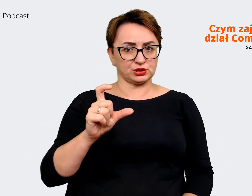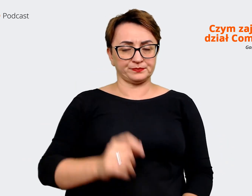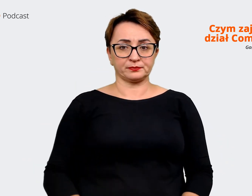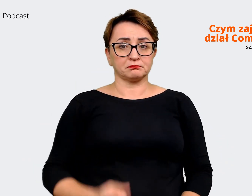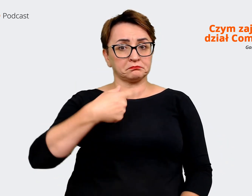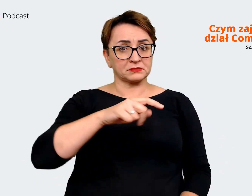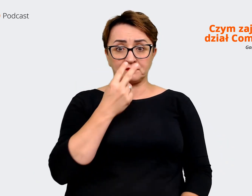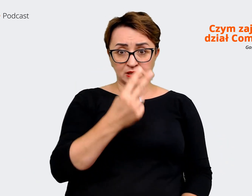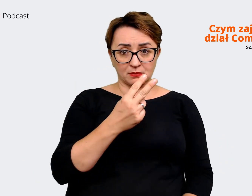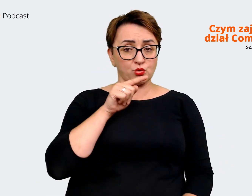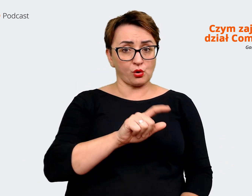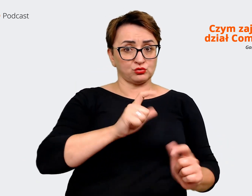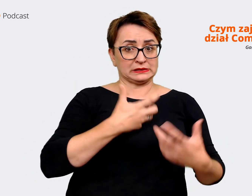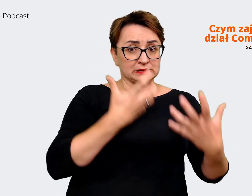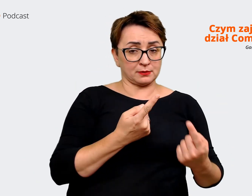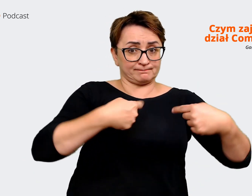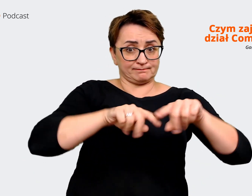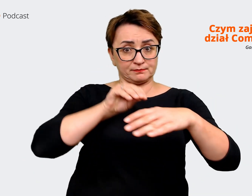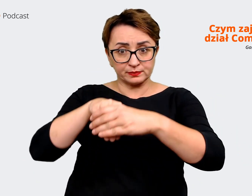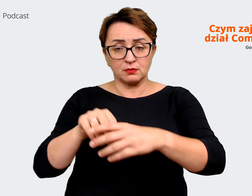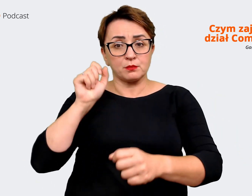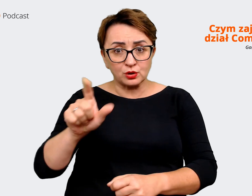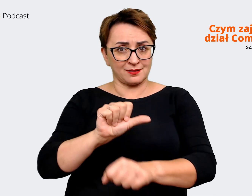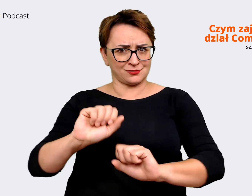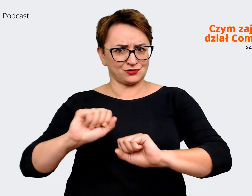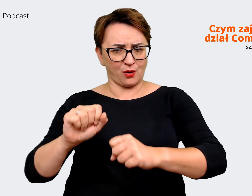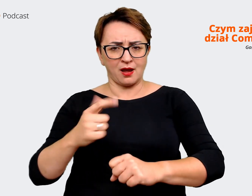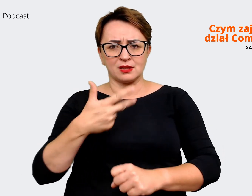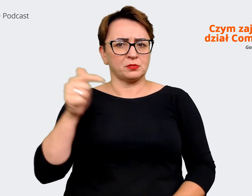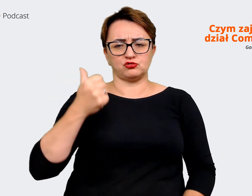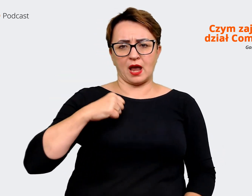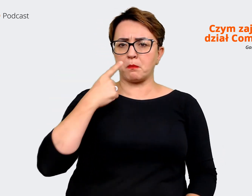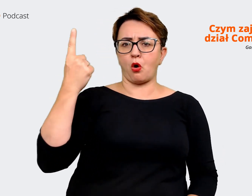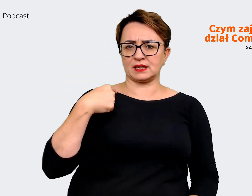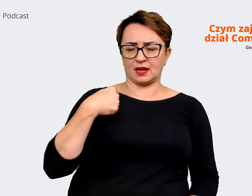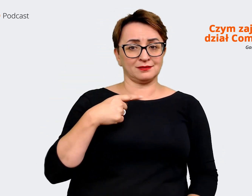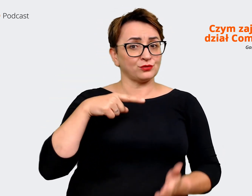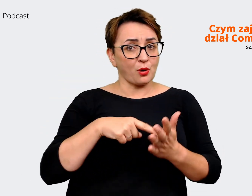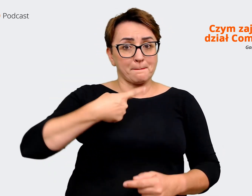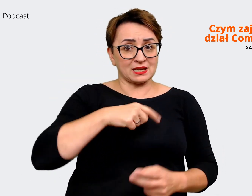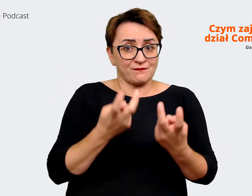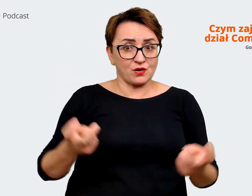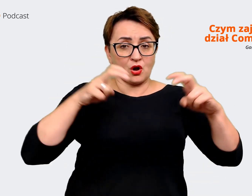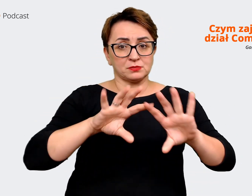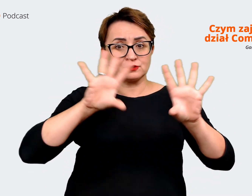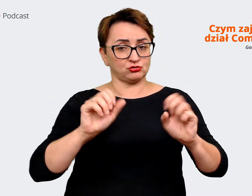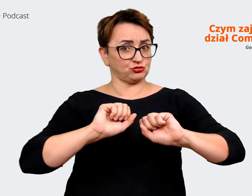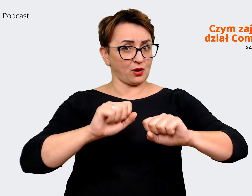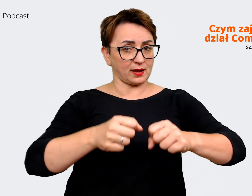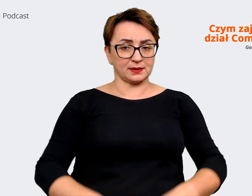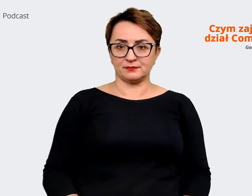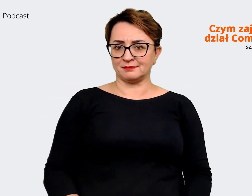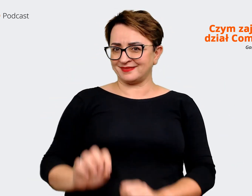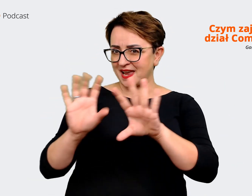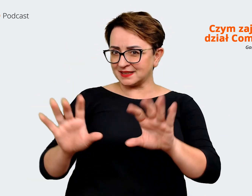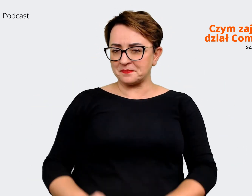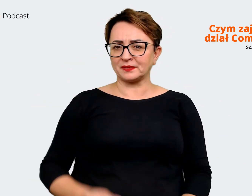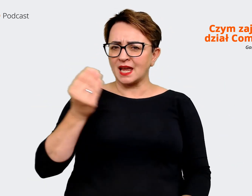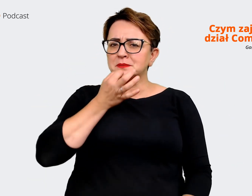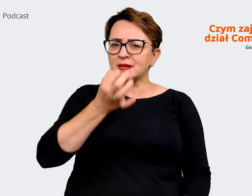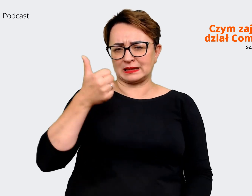Mamy bardzo blisko zarząd, możemy tutaj rozmawiać, robić brainstorming. Nie jesteśmy tylko wykonawcami poleceń, ale inspirujemy,